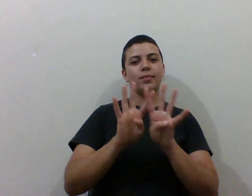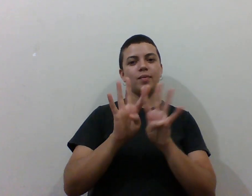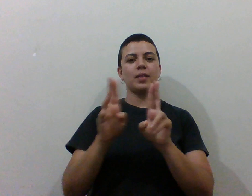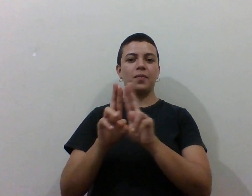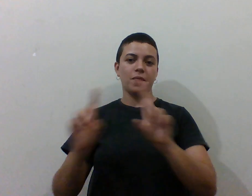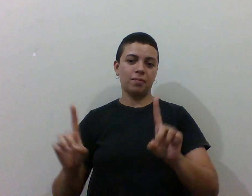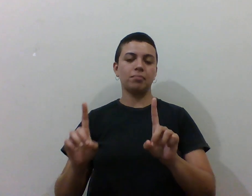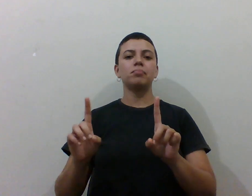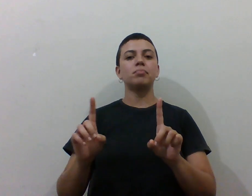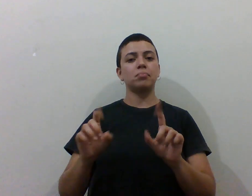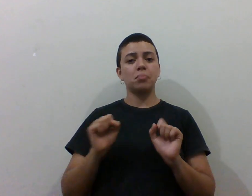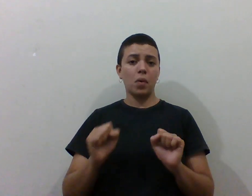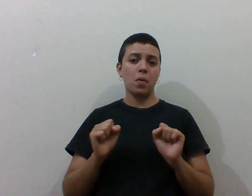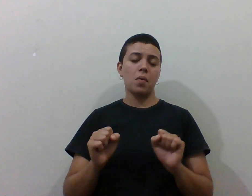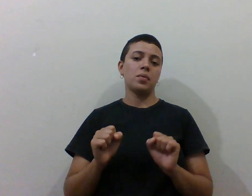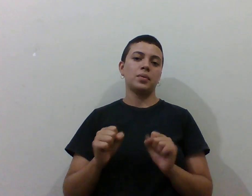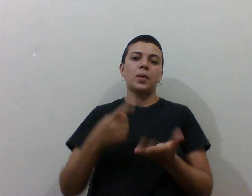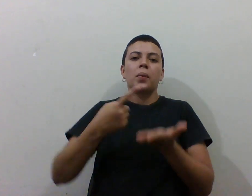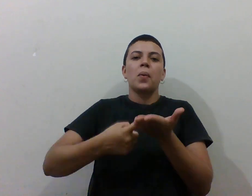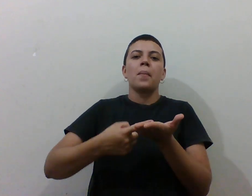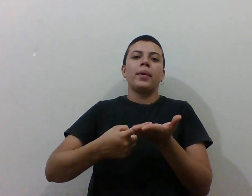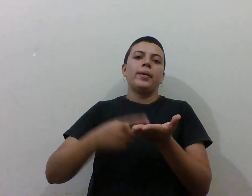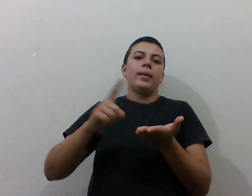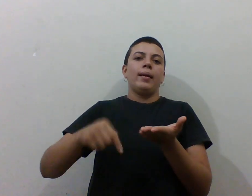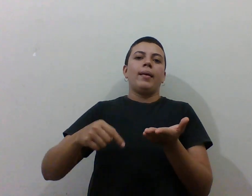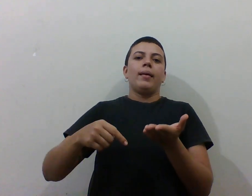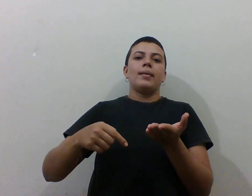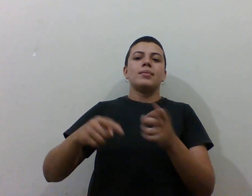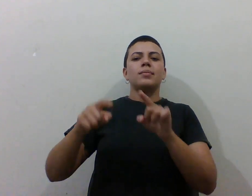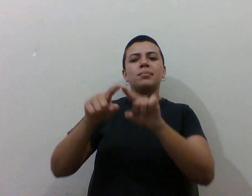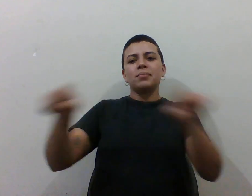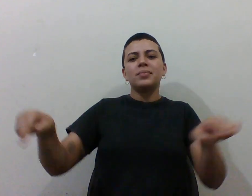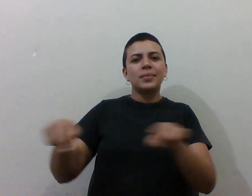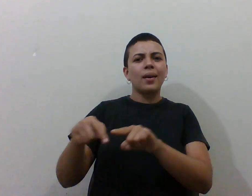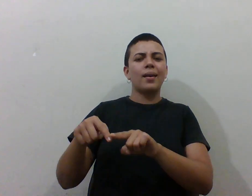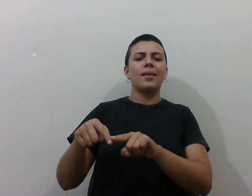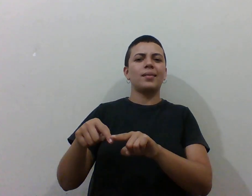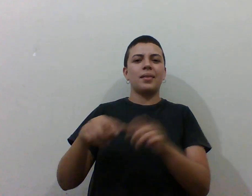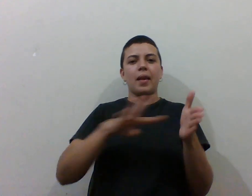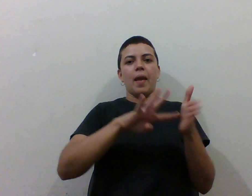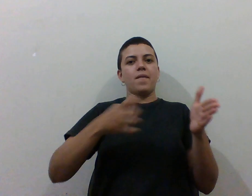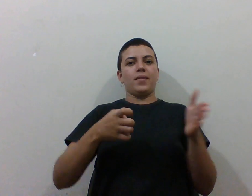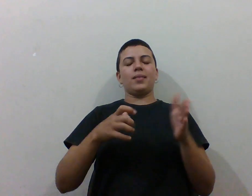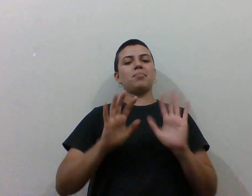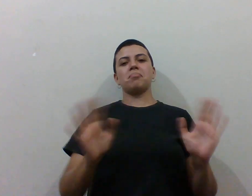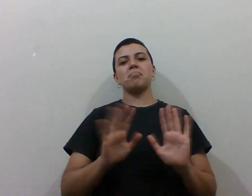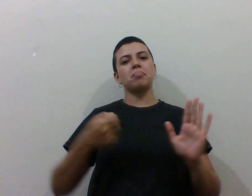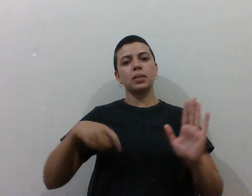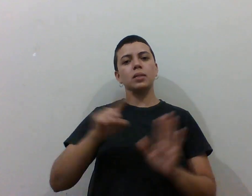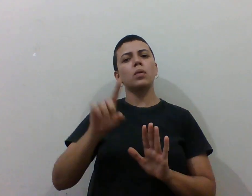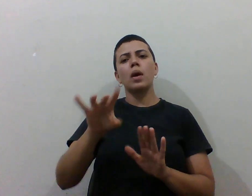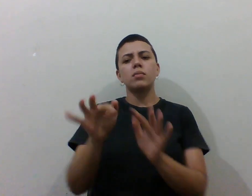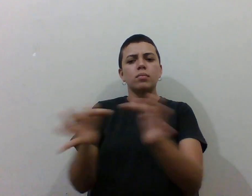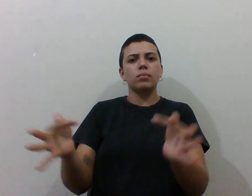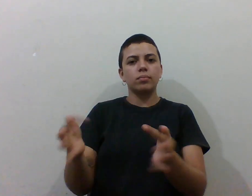gente ficar numa salinha mesmo nem precisa ser aquele negócio de palco de evento de congresso a gente compartilhando essas vivências e experiências e o que eu dizia talvez